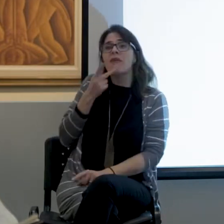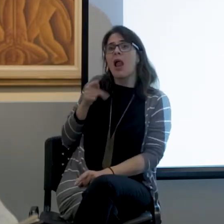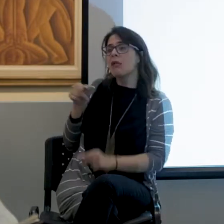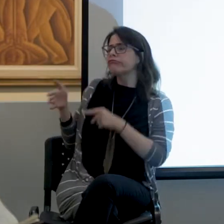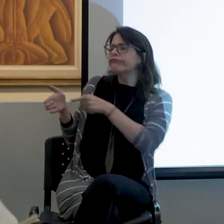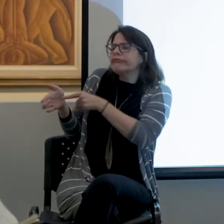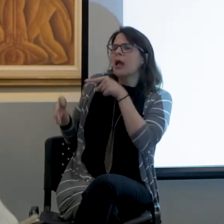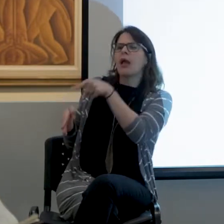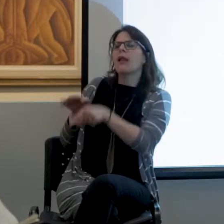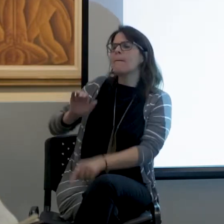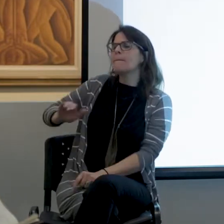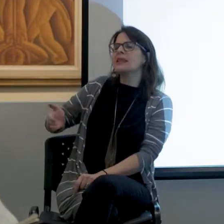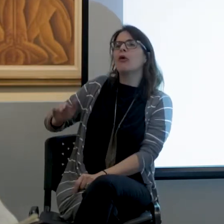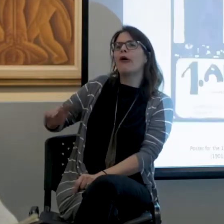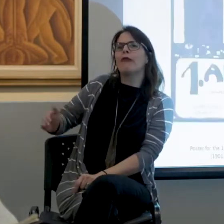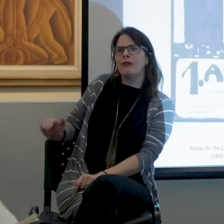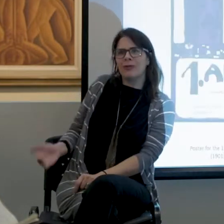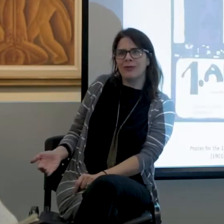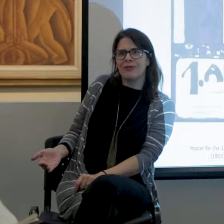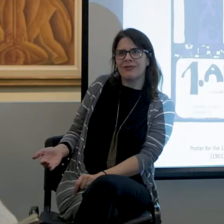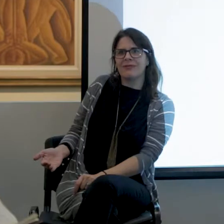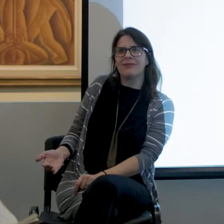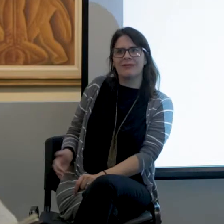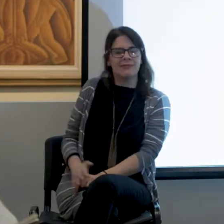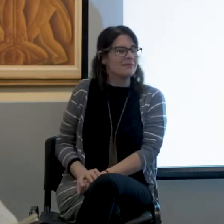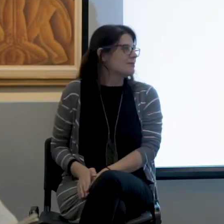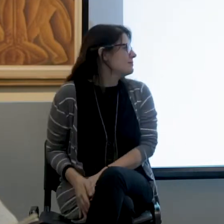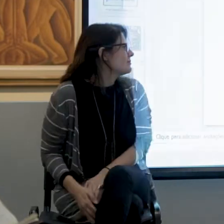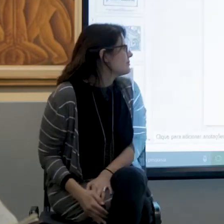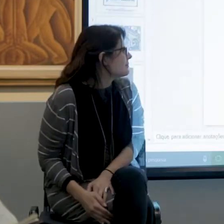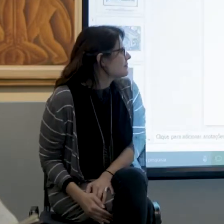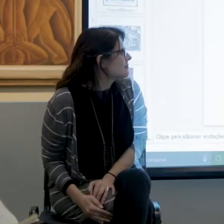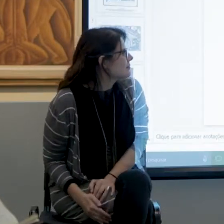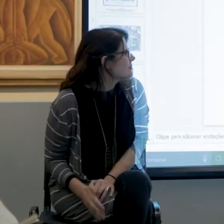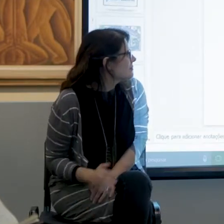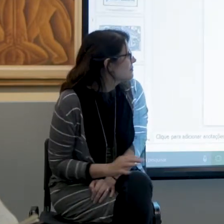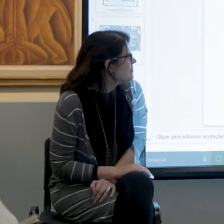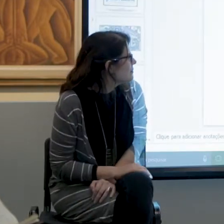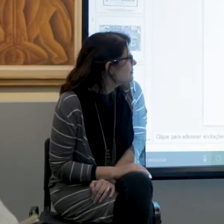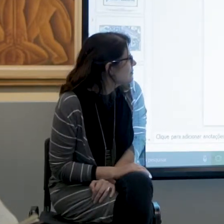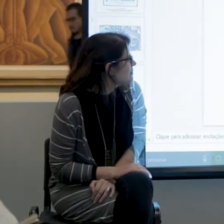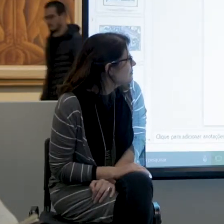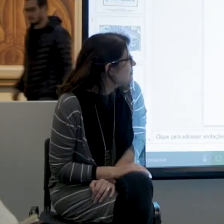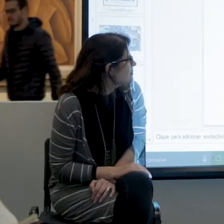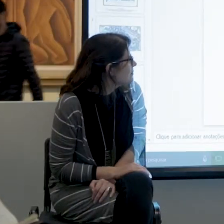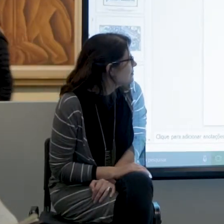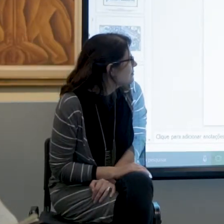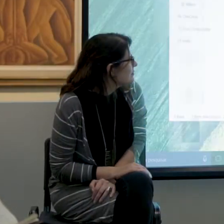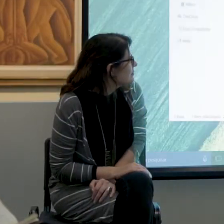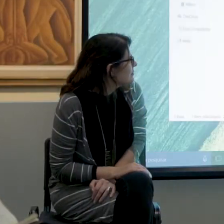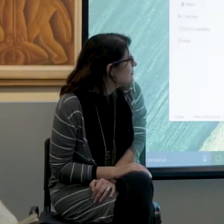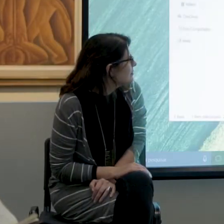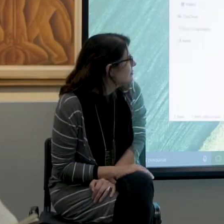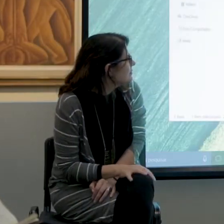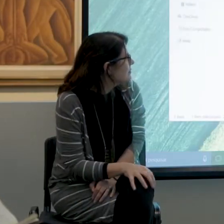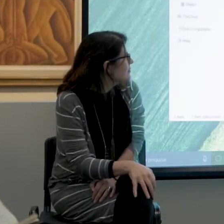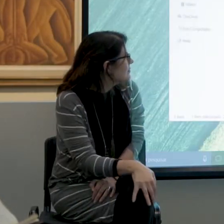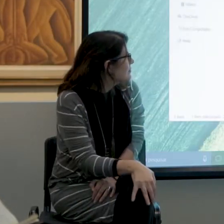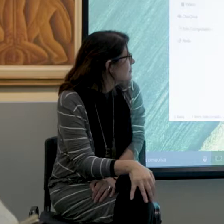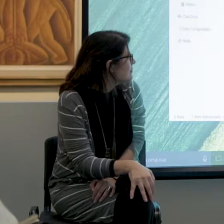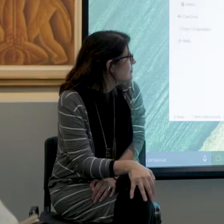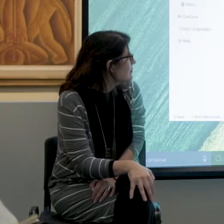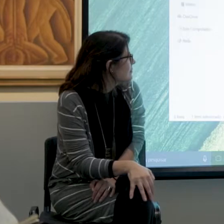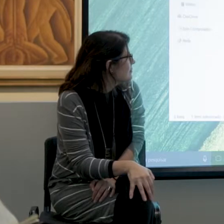eu me atrapalho. Bota aquele da aula passada. Da semana passada. Tá aí, em algum lugar. Porque ela não tinha